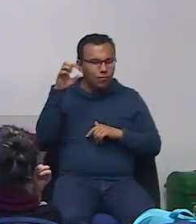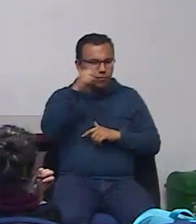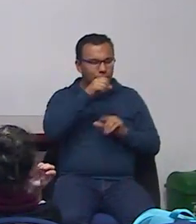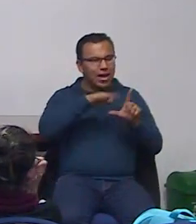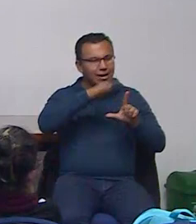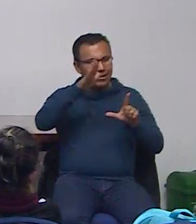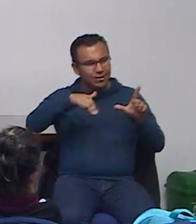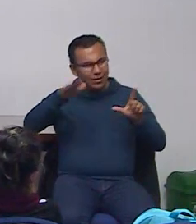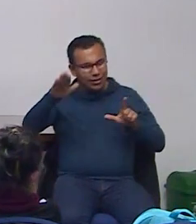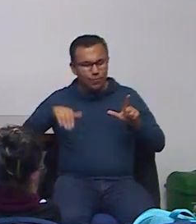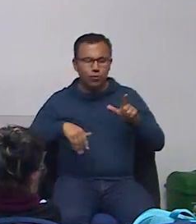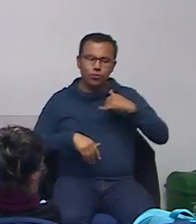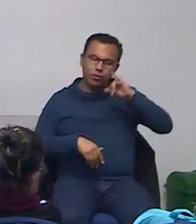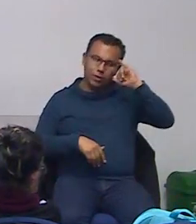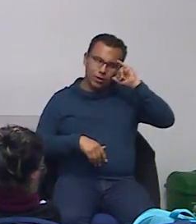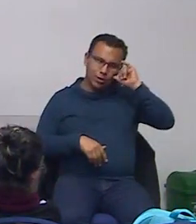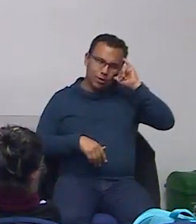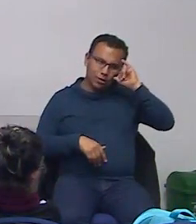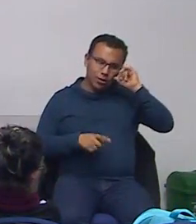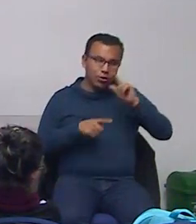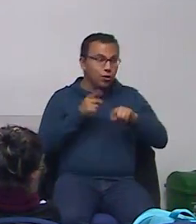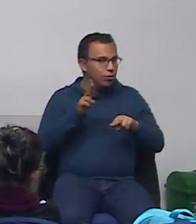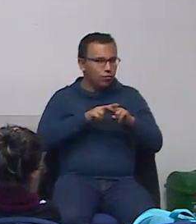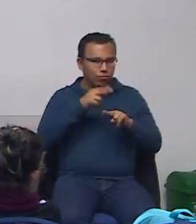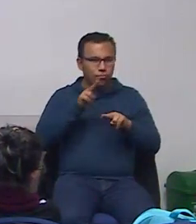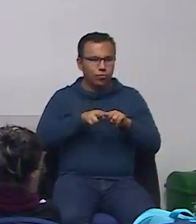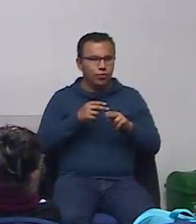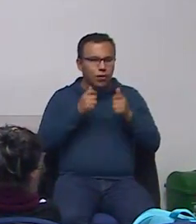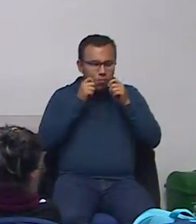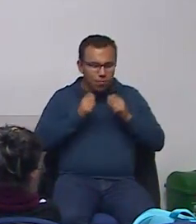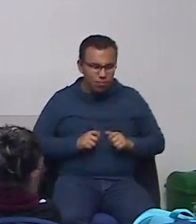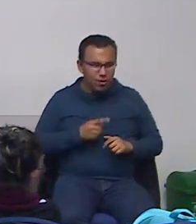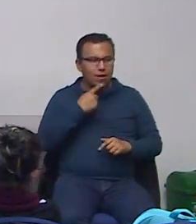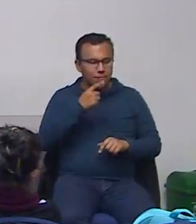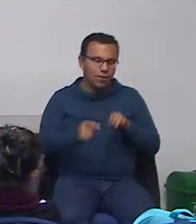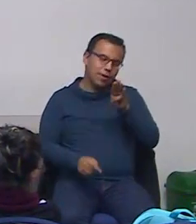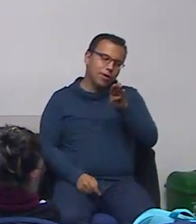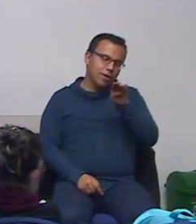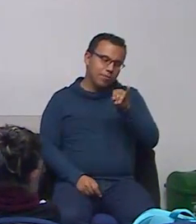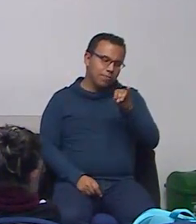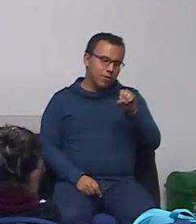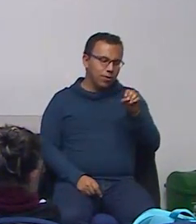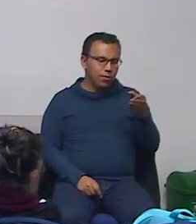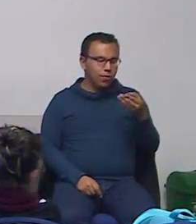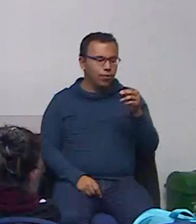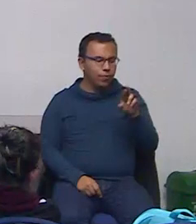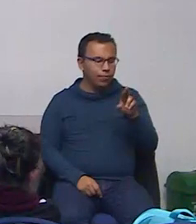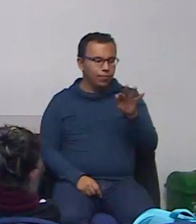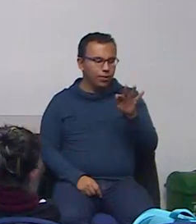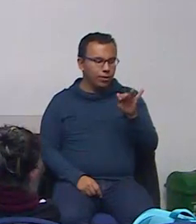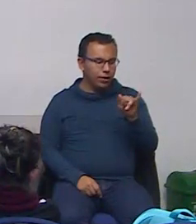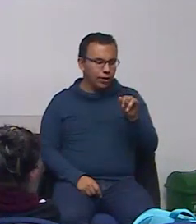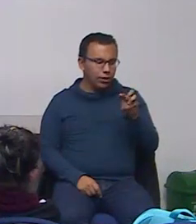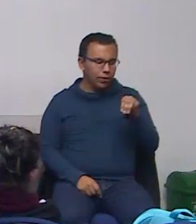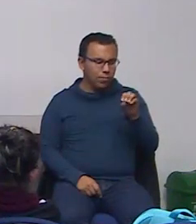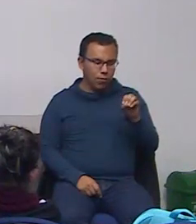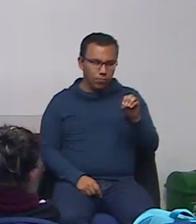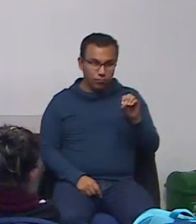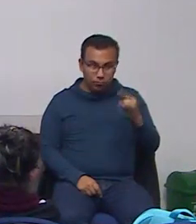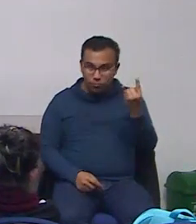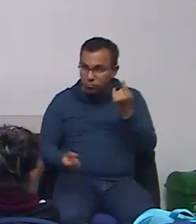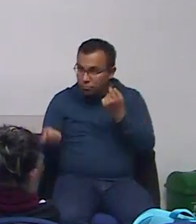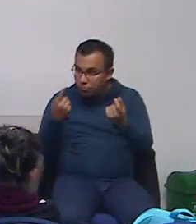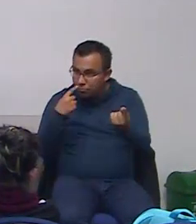ritmo la psicología y el relog biológico que está relacionado con el biorritmo lo que yo les decía en algún principio listo hasta ahora Tienen